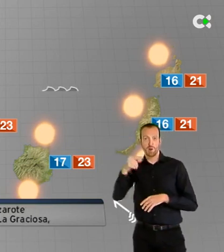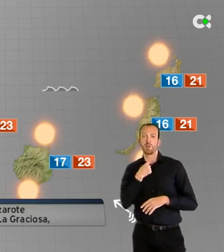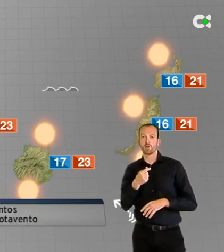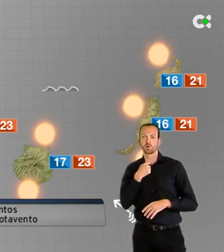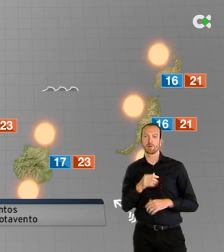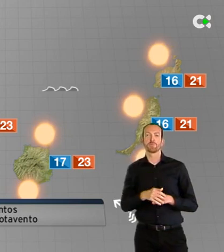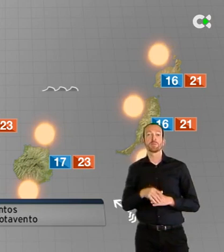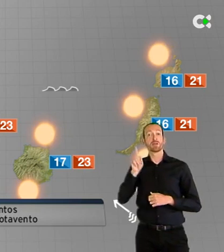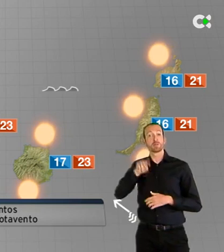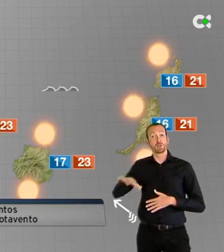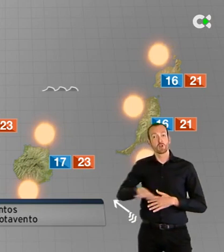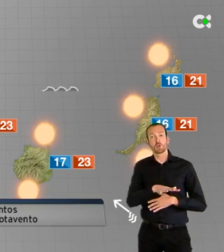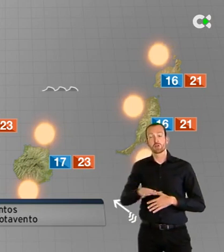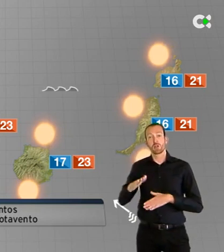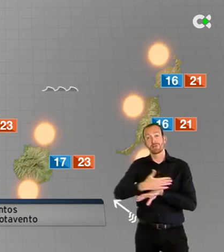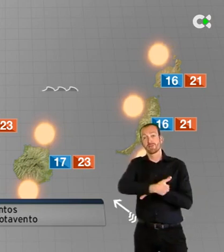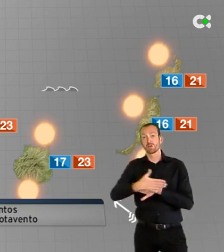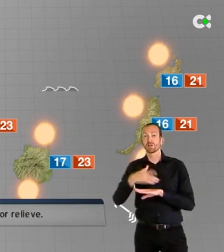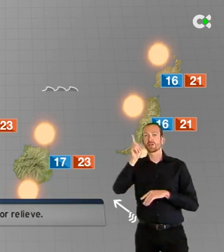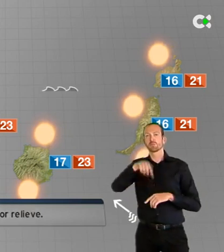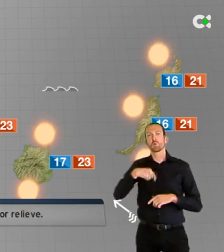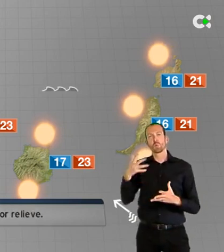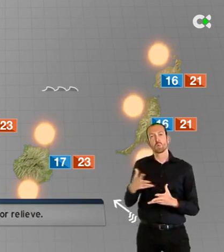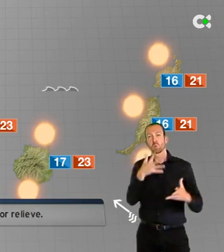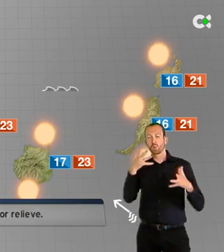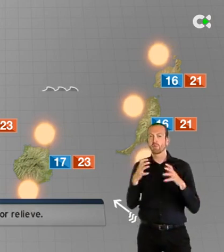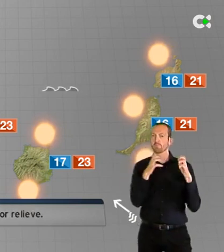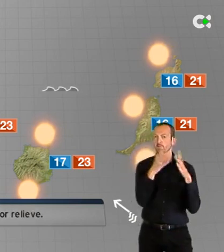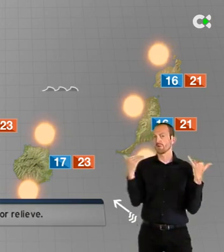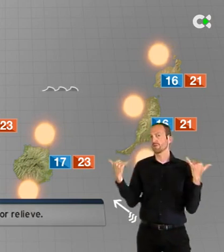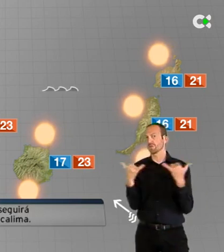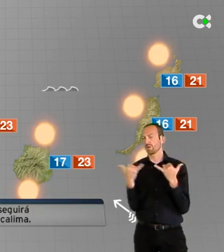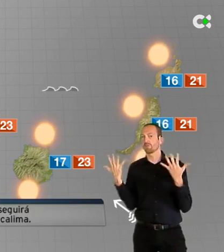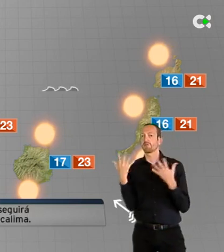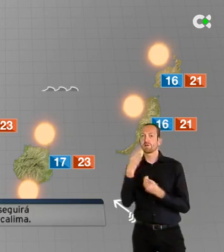y en otros puntos de aceleración a sotavento de las islas de mayor relieve